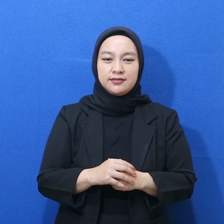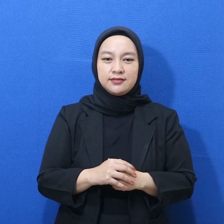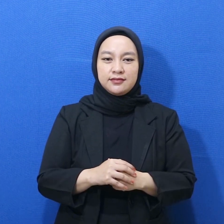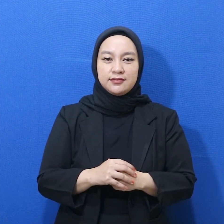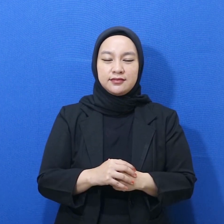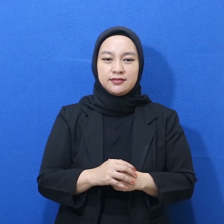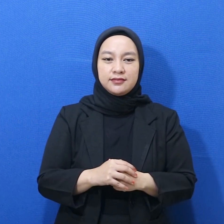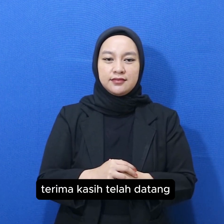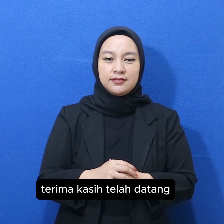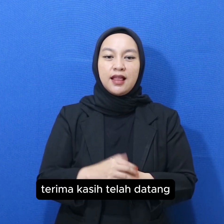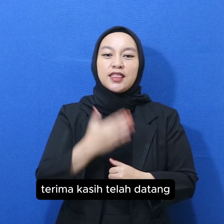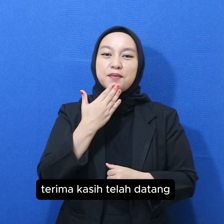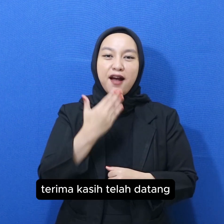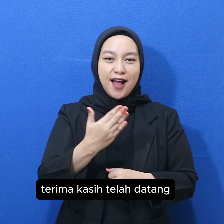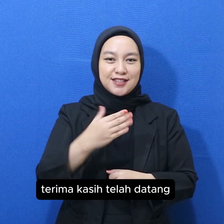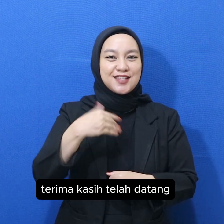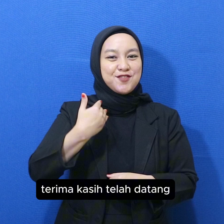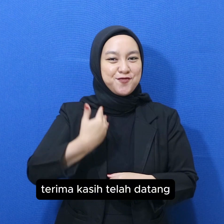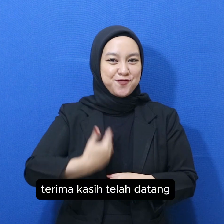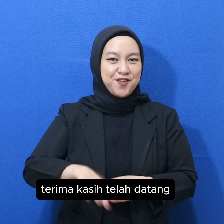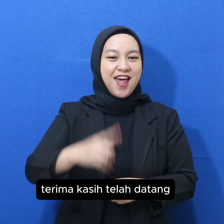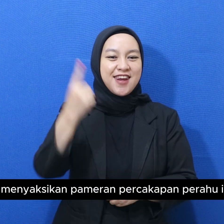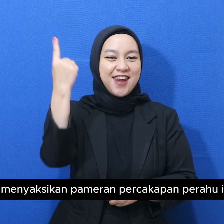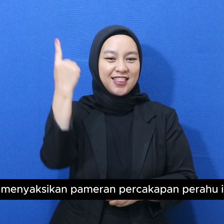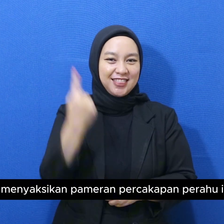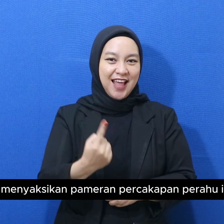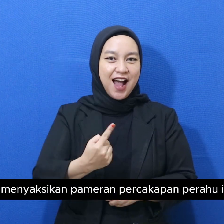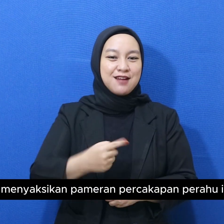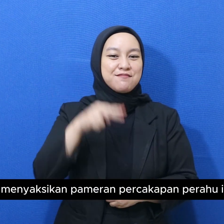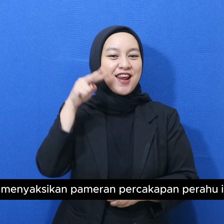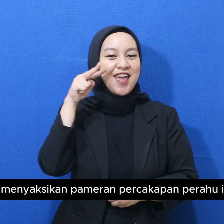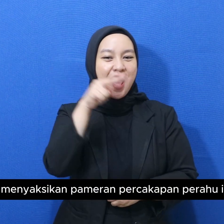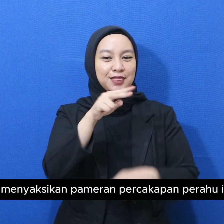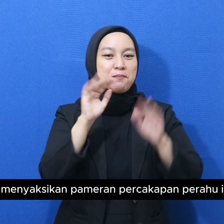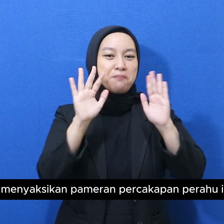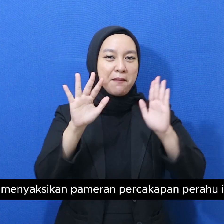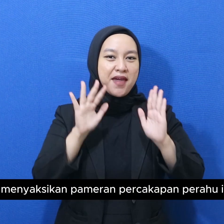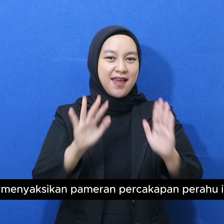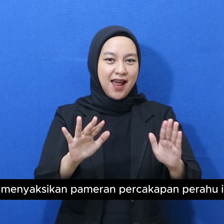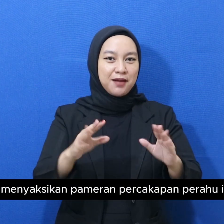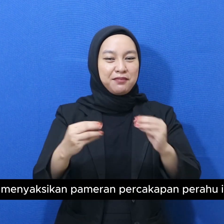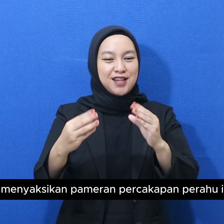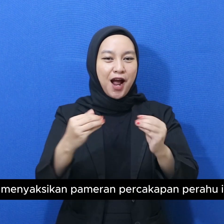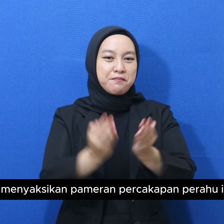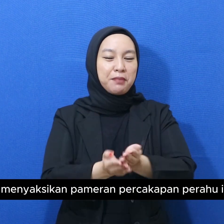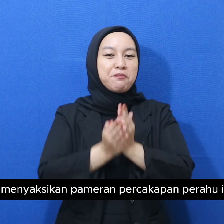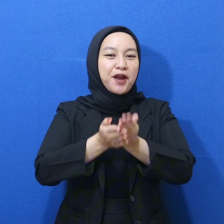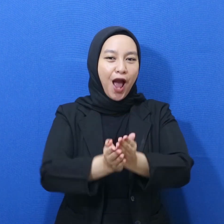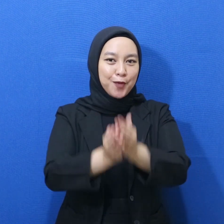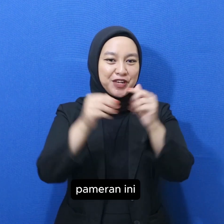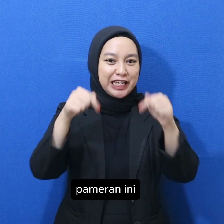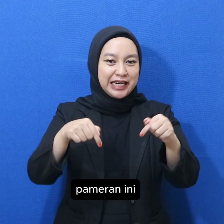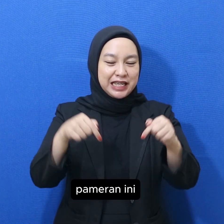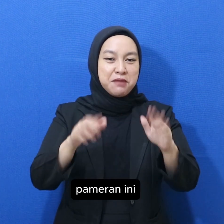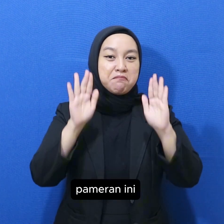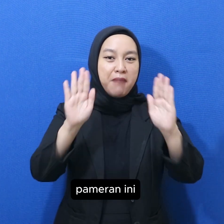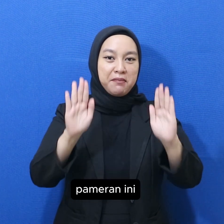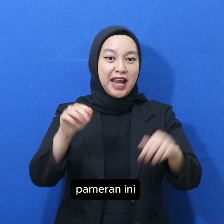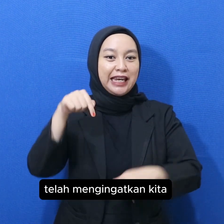Terima kasih telah datang dan menyaksikan pameran percakapan perahu ini. Pameran ini telah mengingatkan